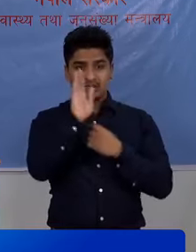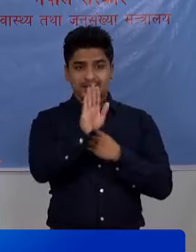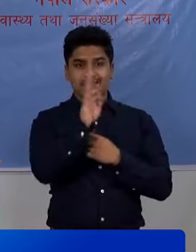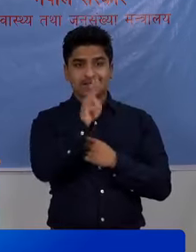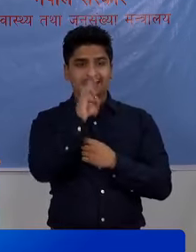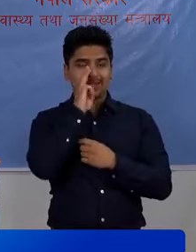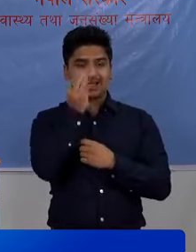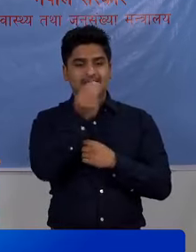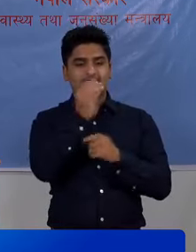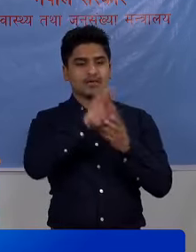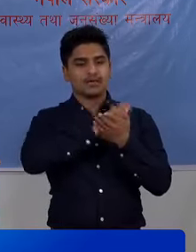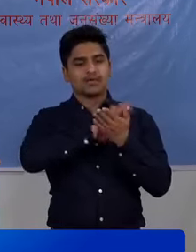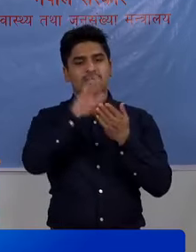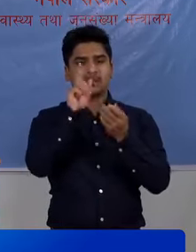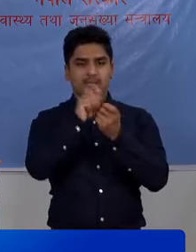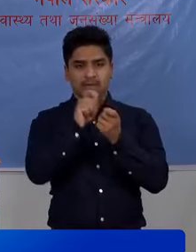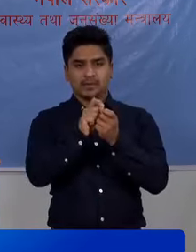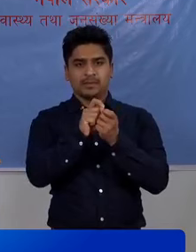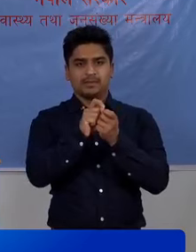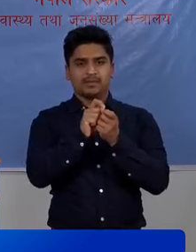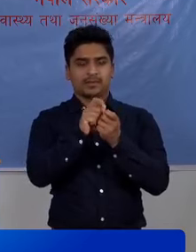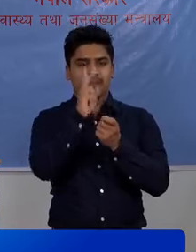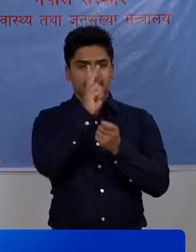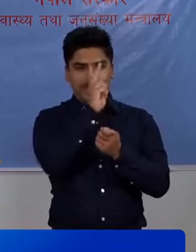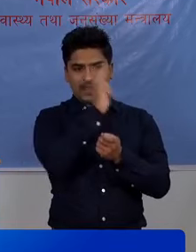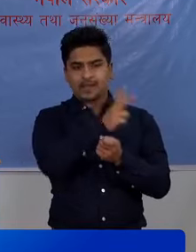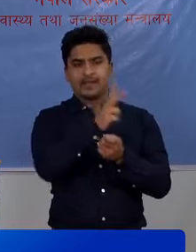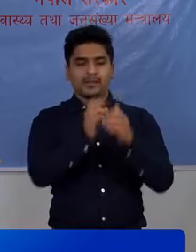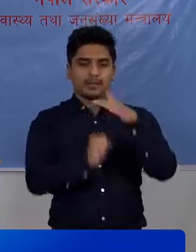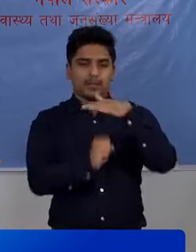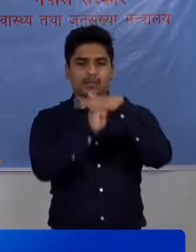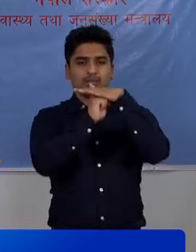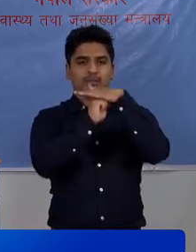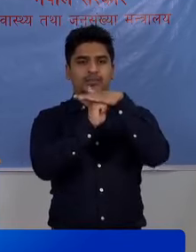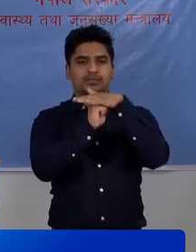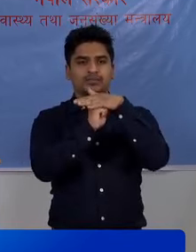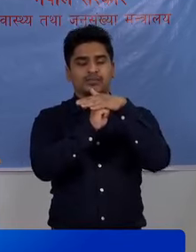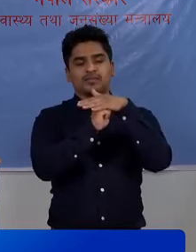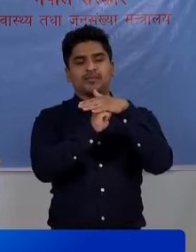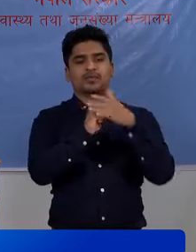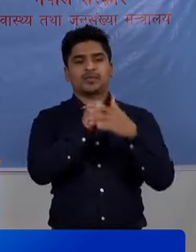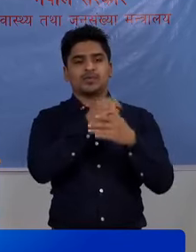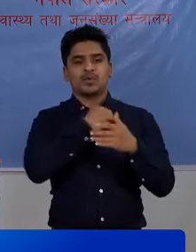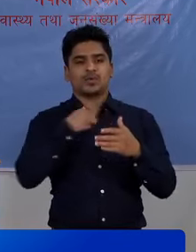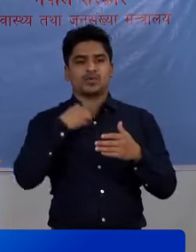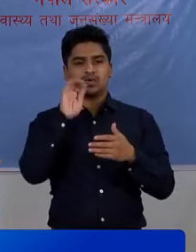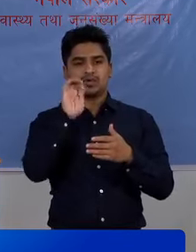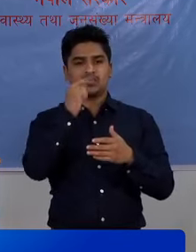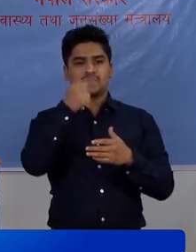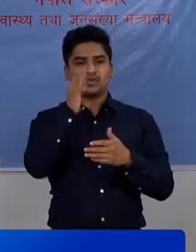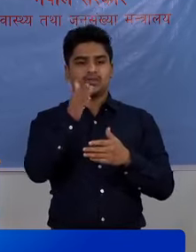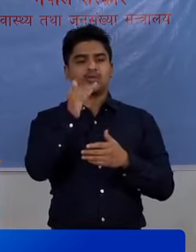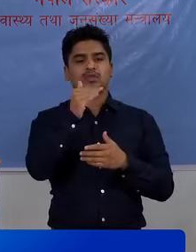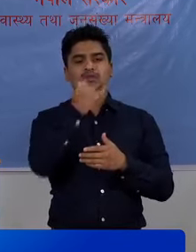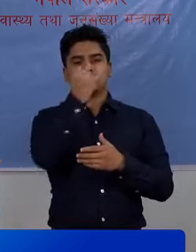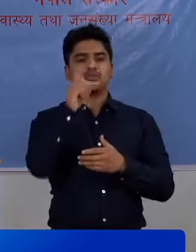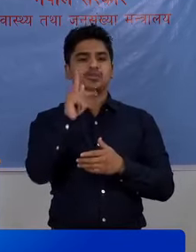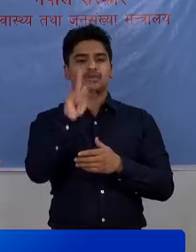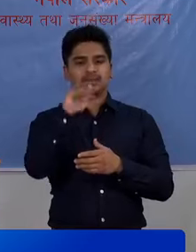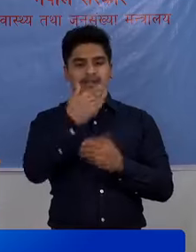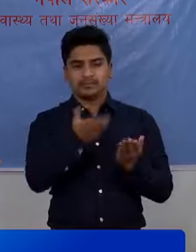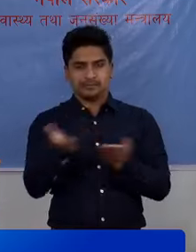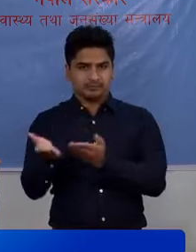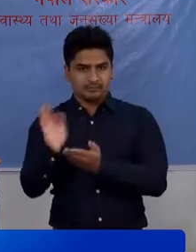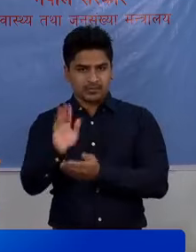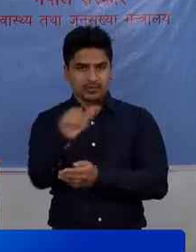तेसमा केई प्रस्ट पारी दिनाउना तेहां का प्रमुख ड़क्टर संतोस लाई याहां निम्टाय का छो